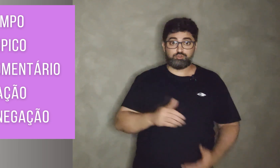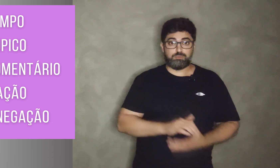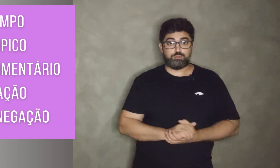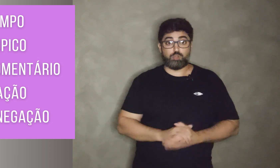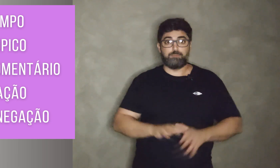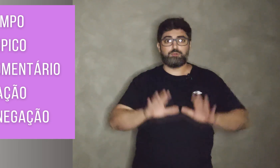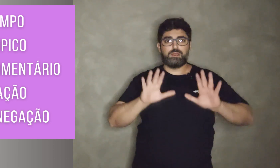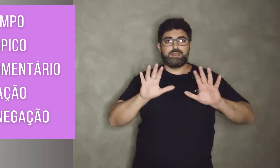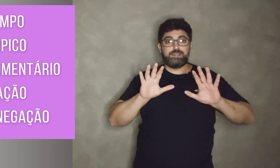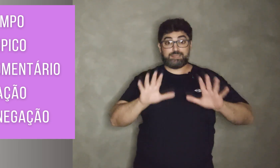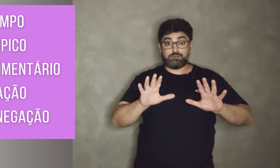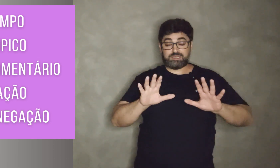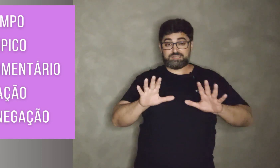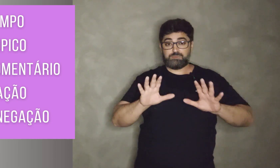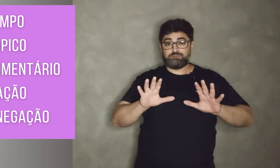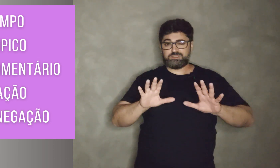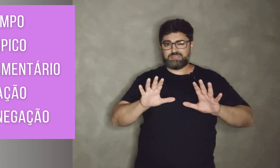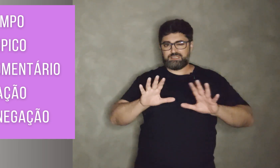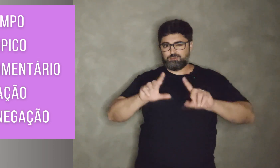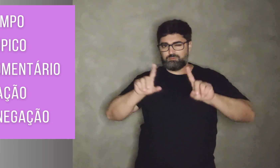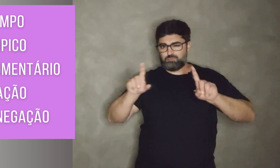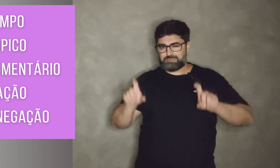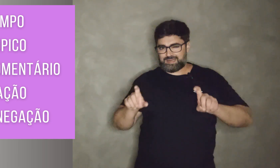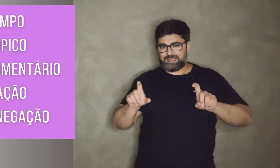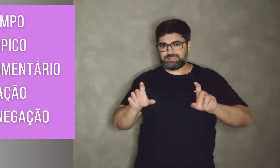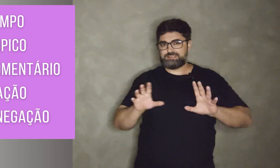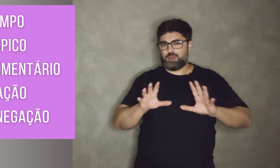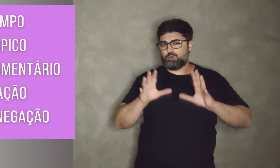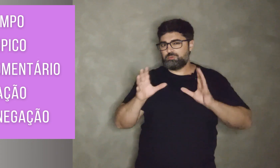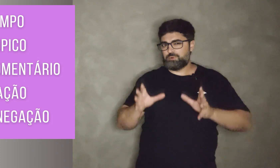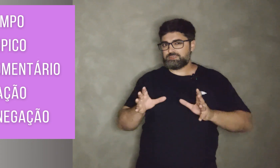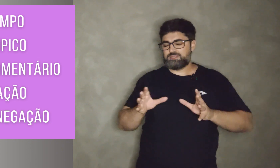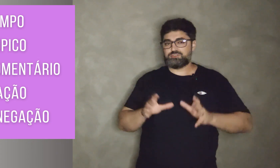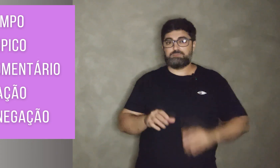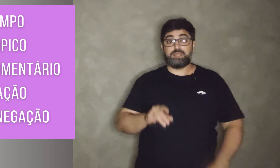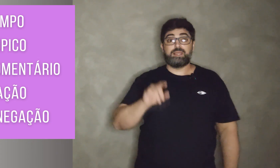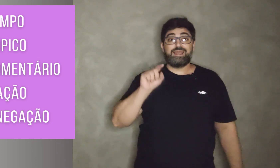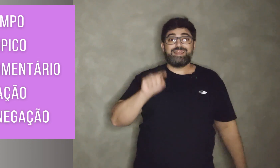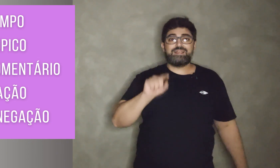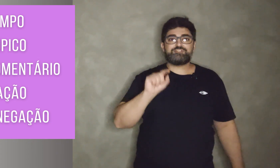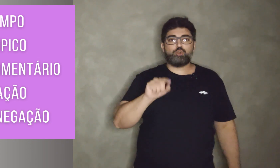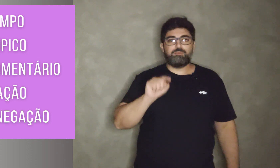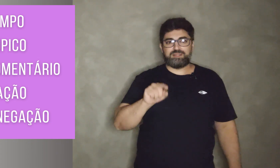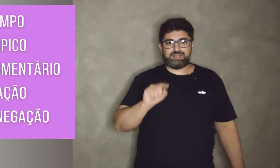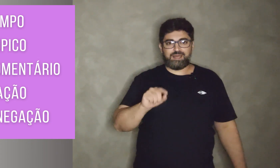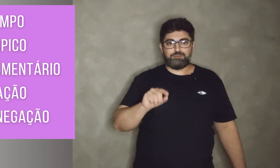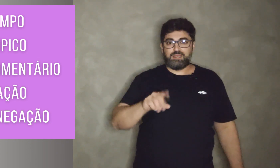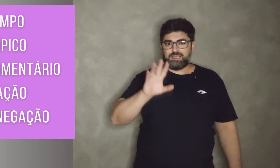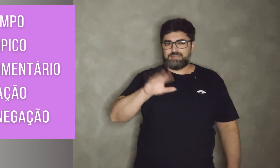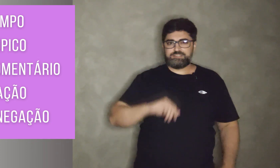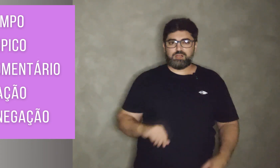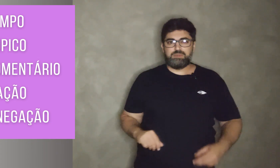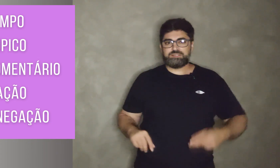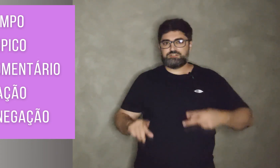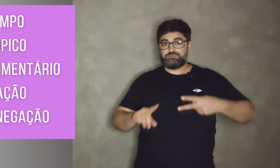sobre o tópico. E quero trazer para você aqui um parêntese, algo importante também. Este comentário, ele geralmente se